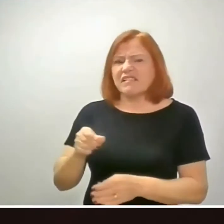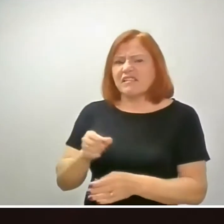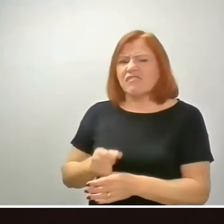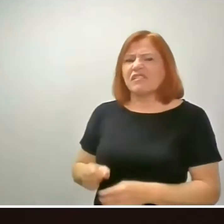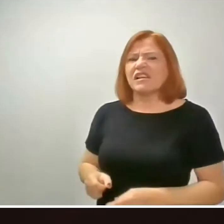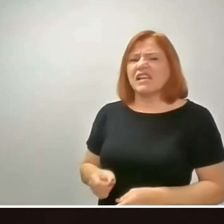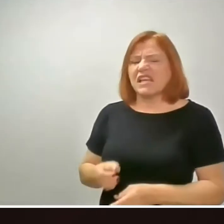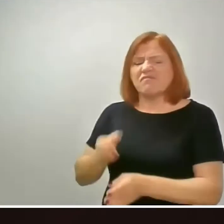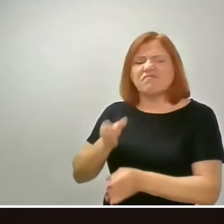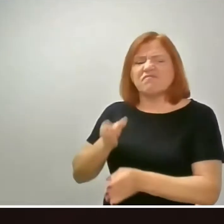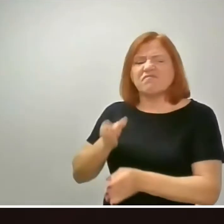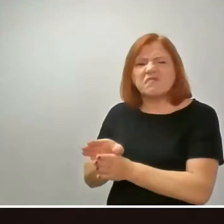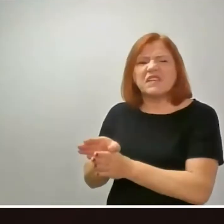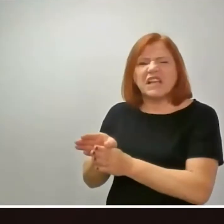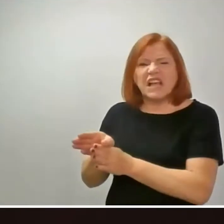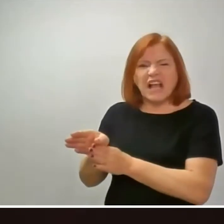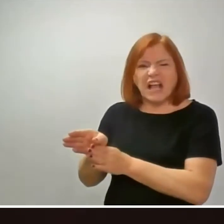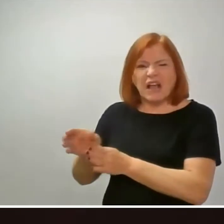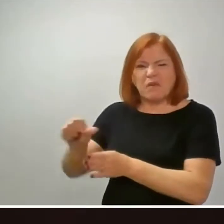ídolos.